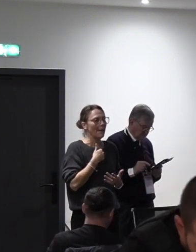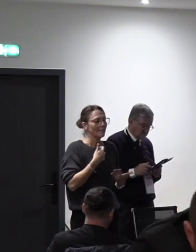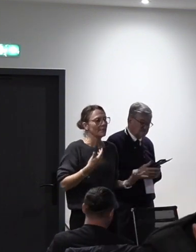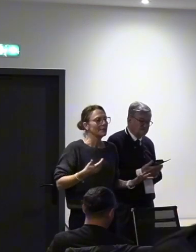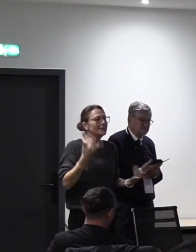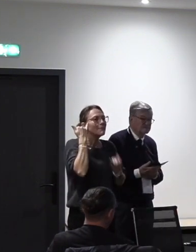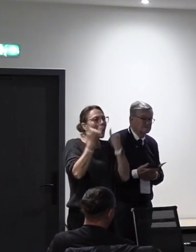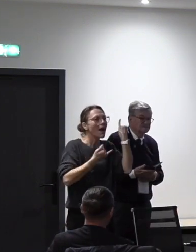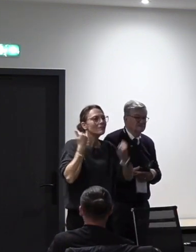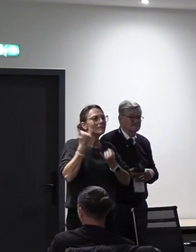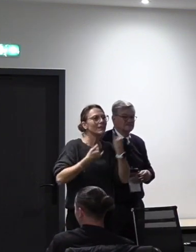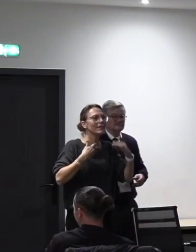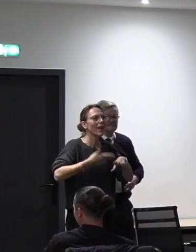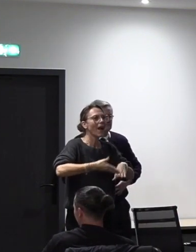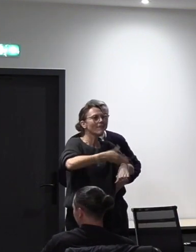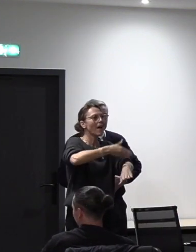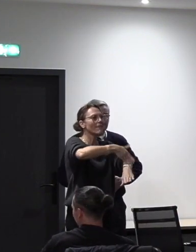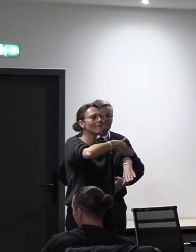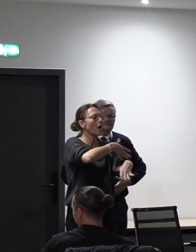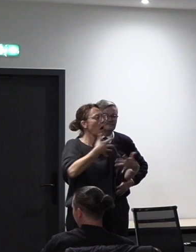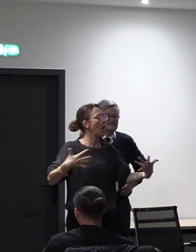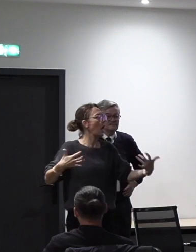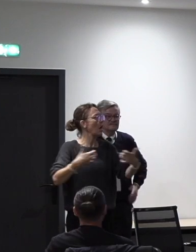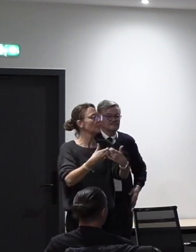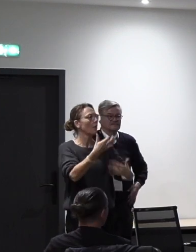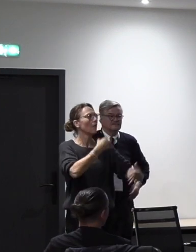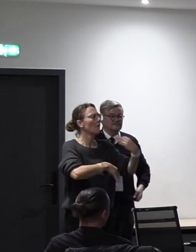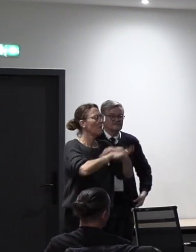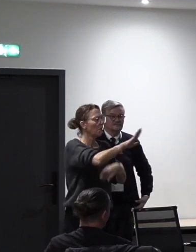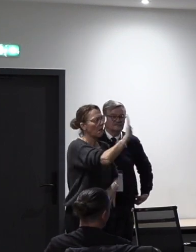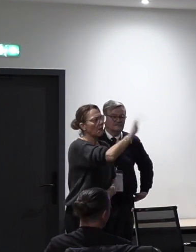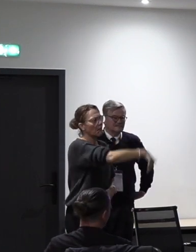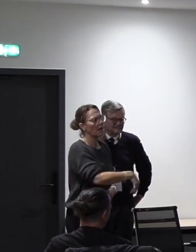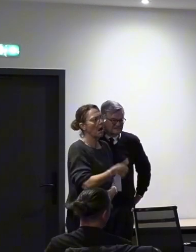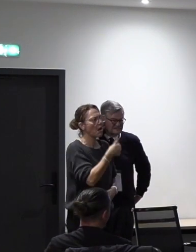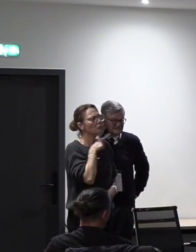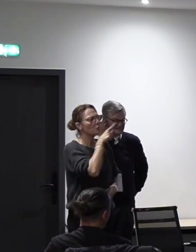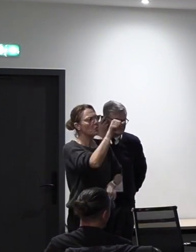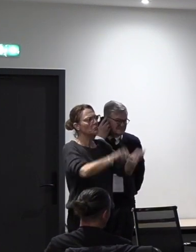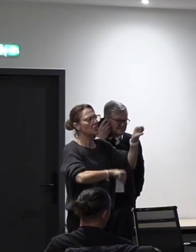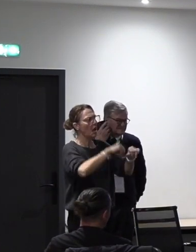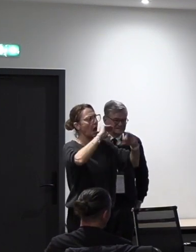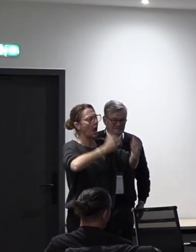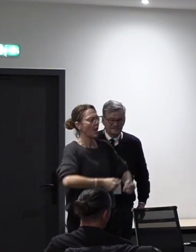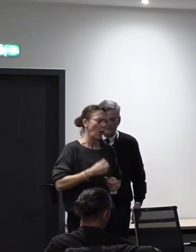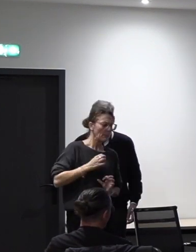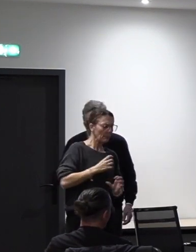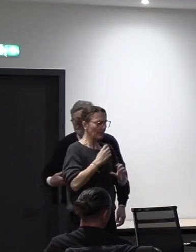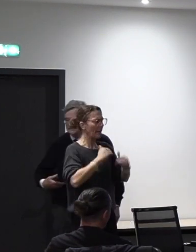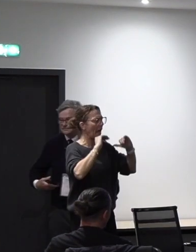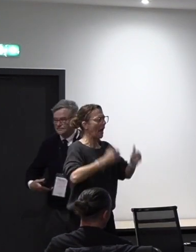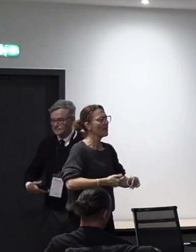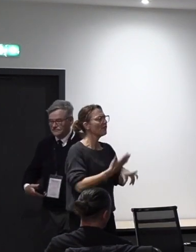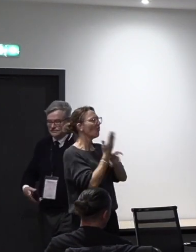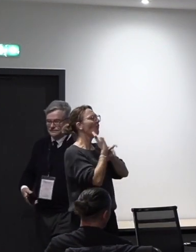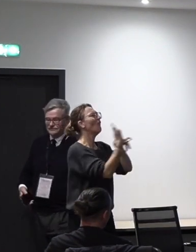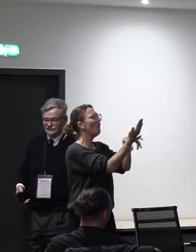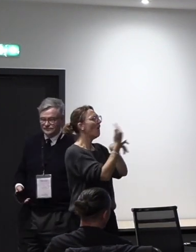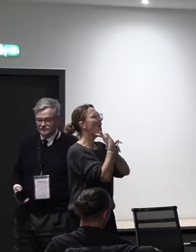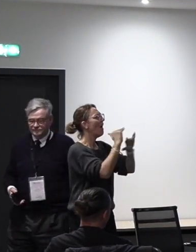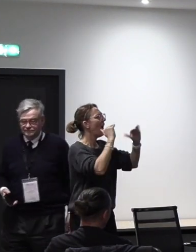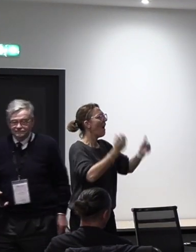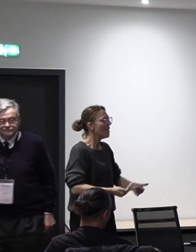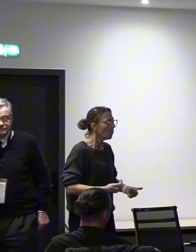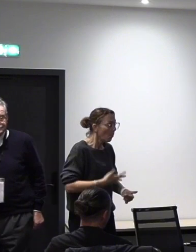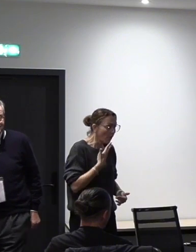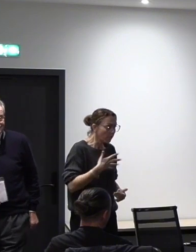vous m'auriez dit 6 mois, 1 an, quelques jours avant mon accident, tu vas arrêter la chirurgie, tu vas arrêter le saxophone, tu vas arrêter la voile. J'aurais dit mais la vie ne vaut plus le